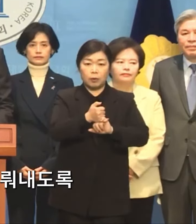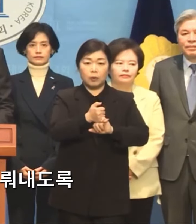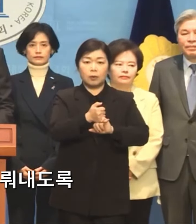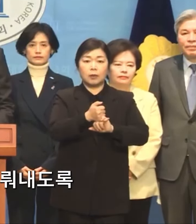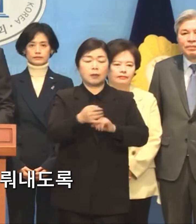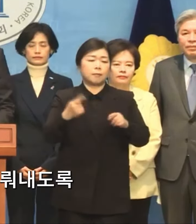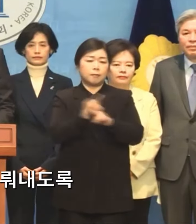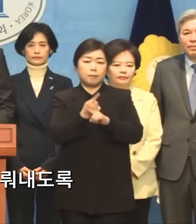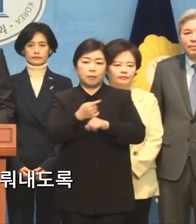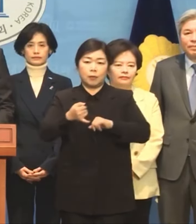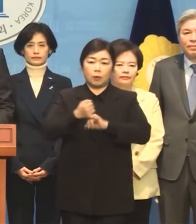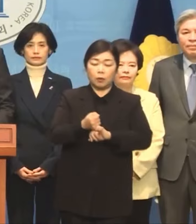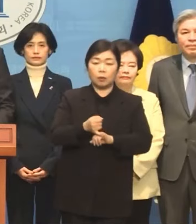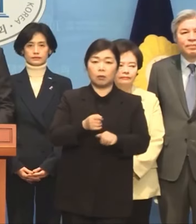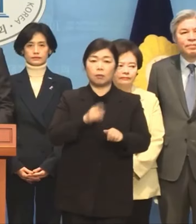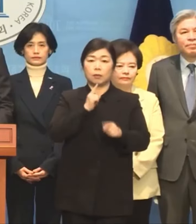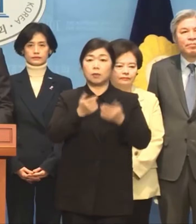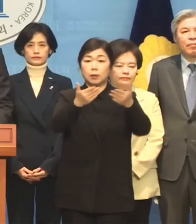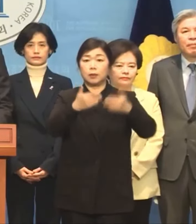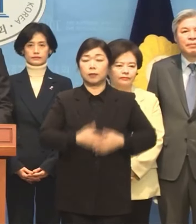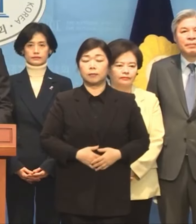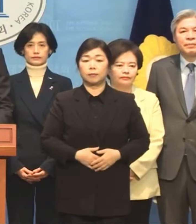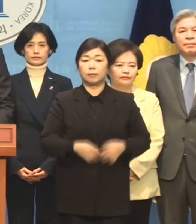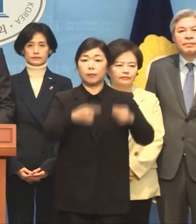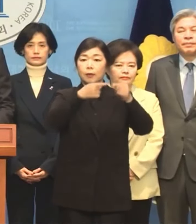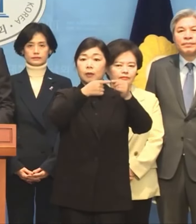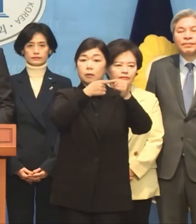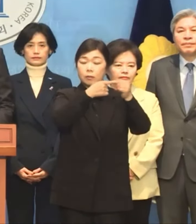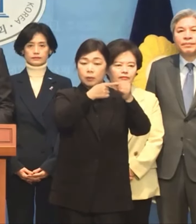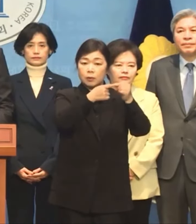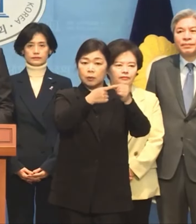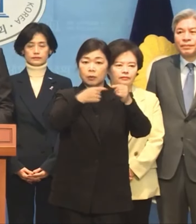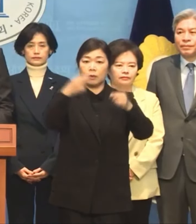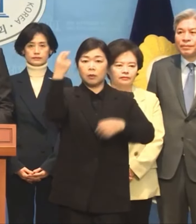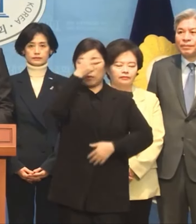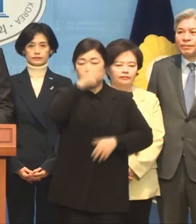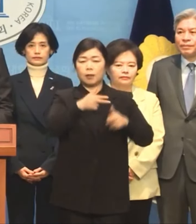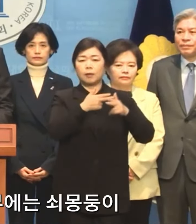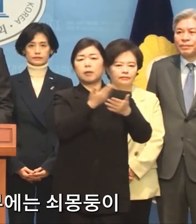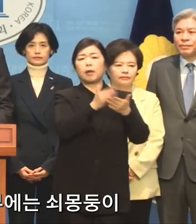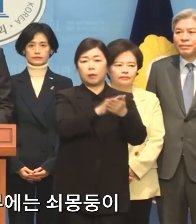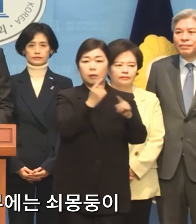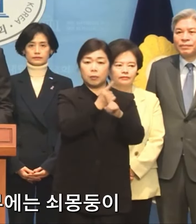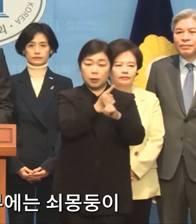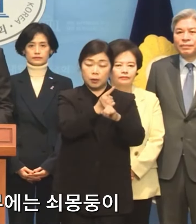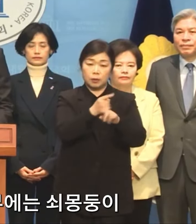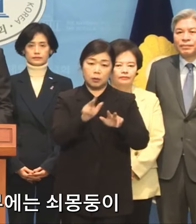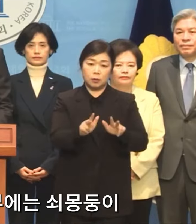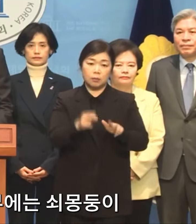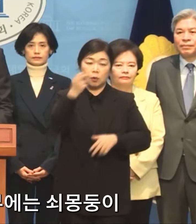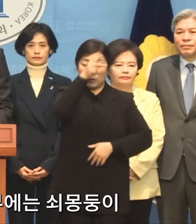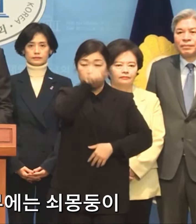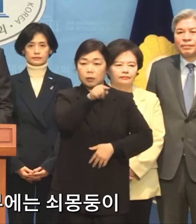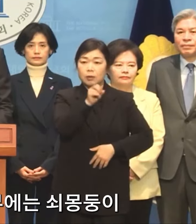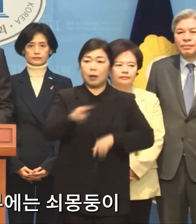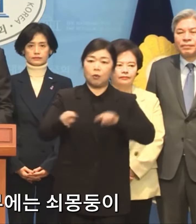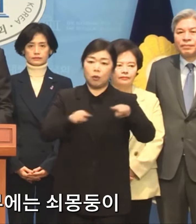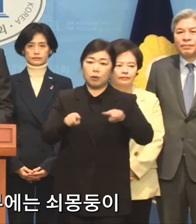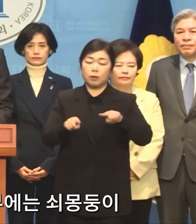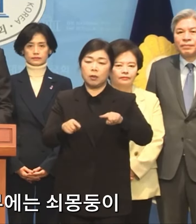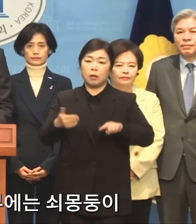개혁을 이뤄내도록 하겠습니다 첫째 검찰 개혁입니다 지금 검찰은 야권과